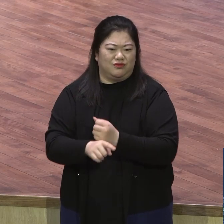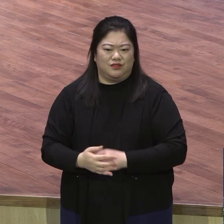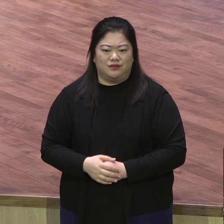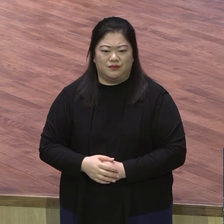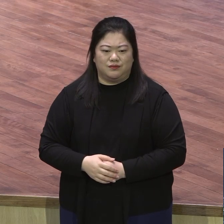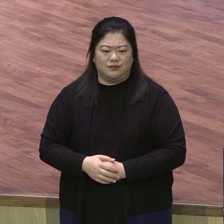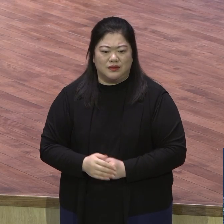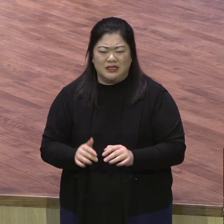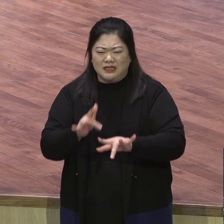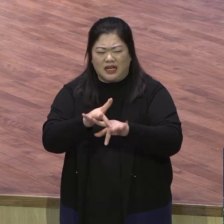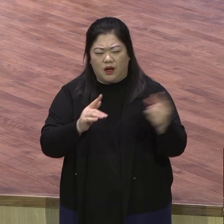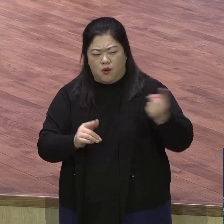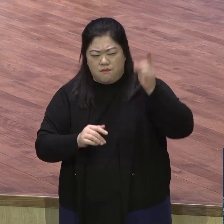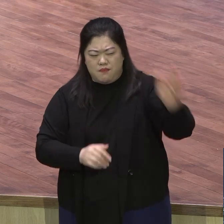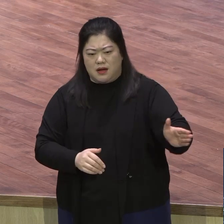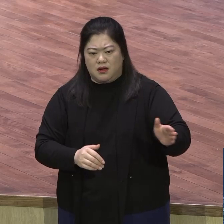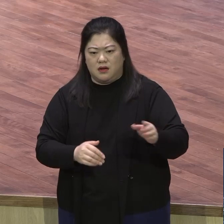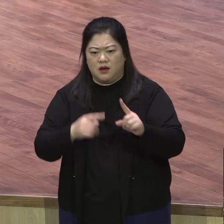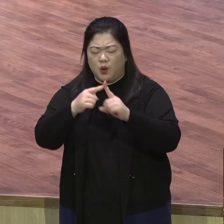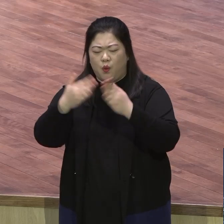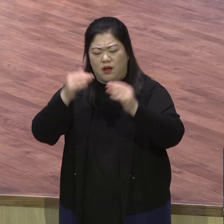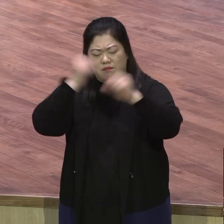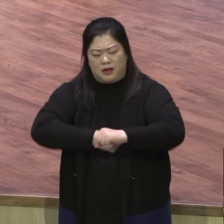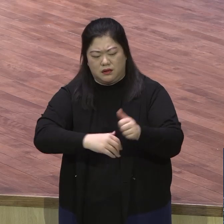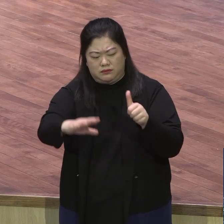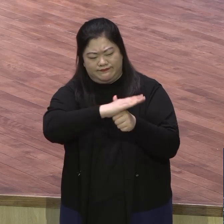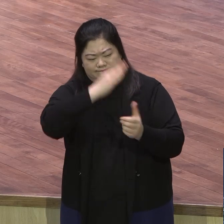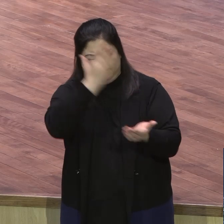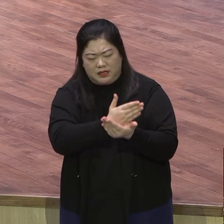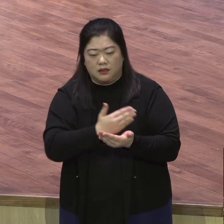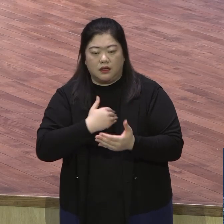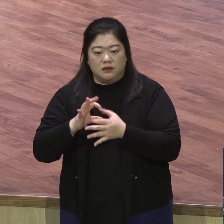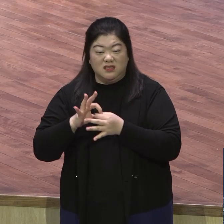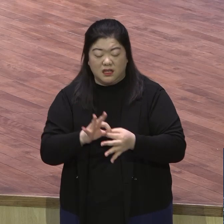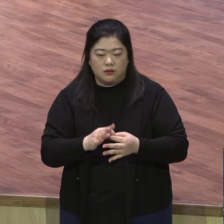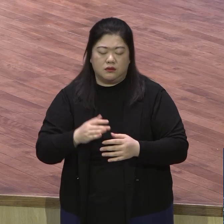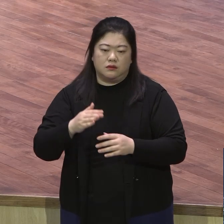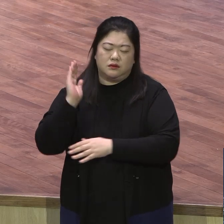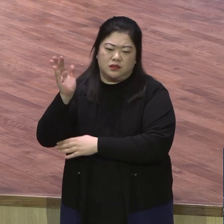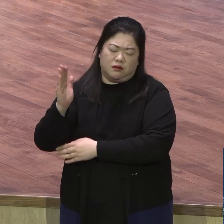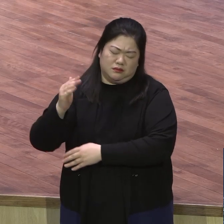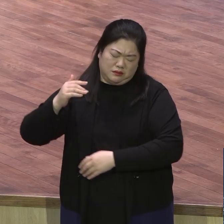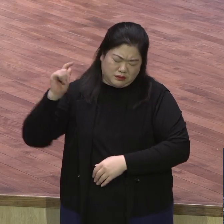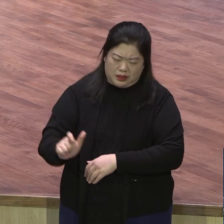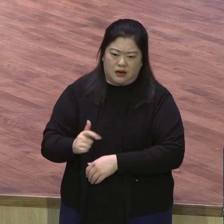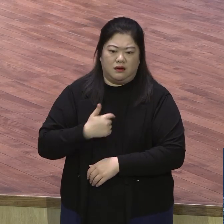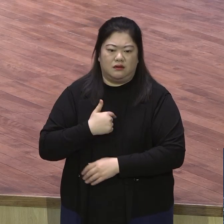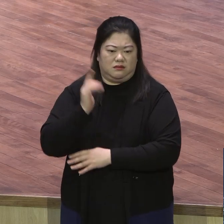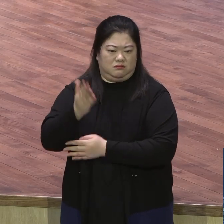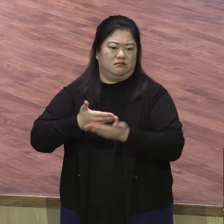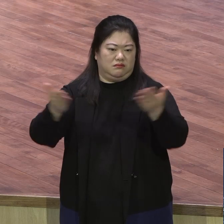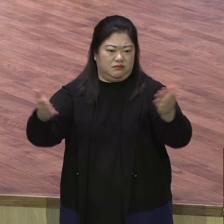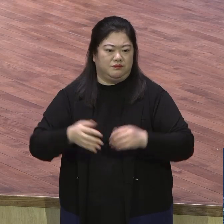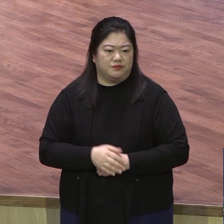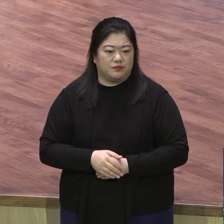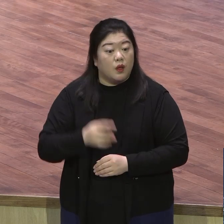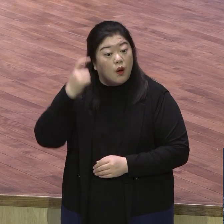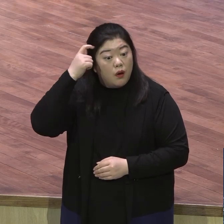끼어들지 못하도록 교회를 망가뜨리지 못하도록 이 교회만큼은 정말 복음